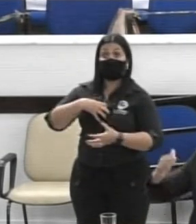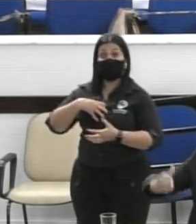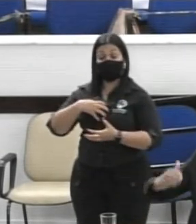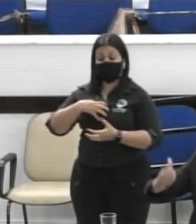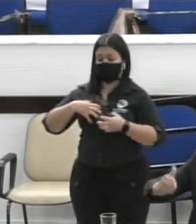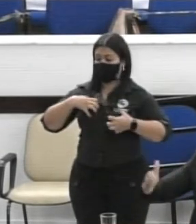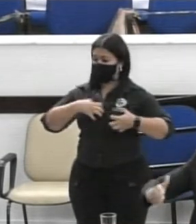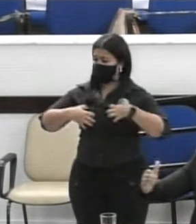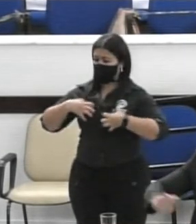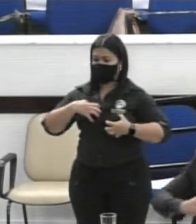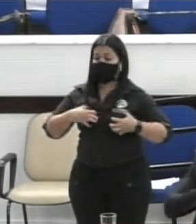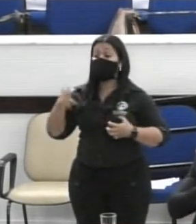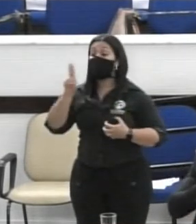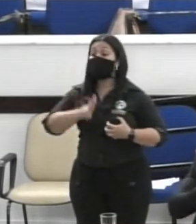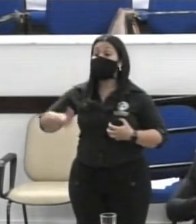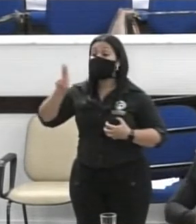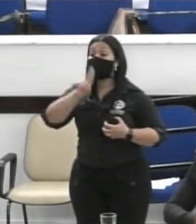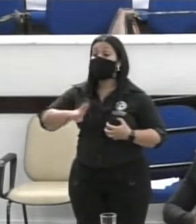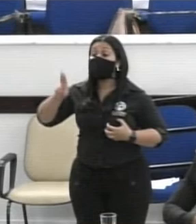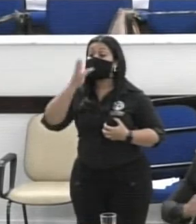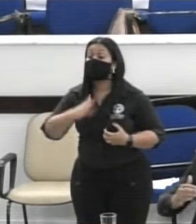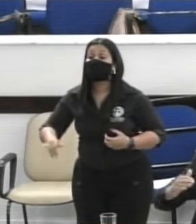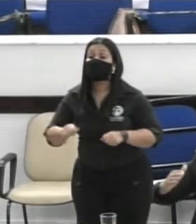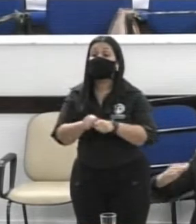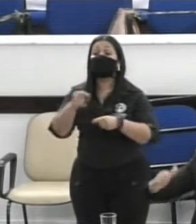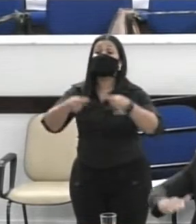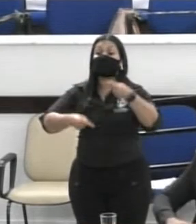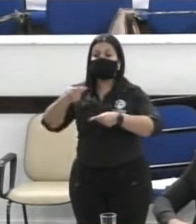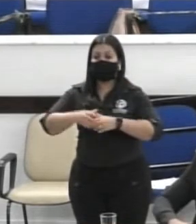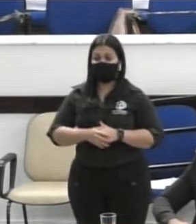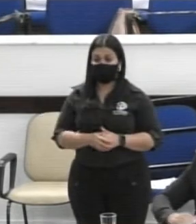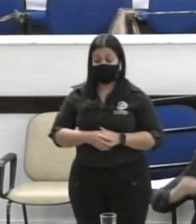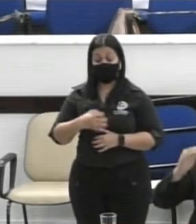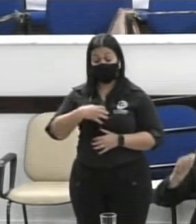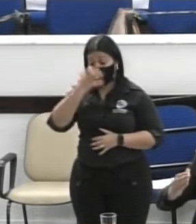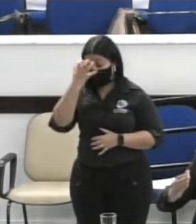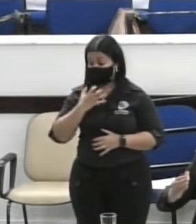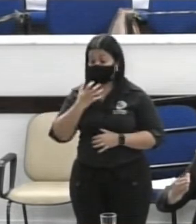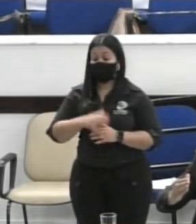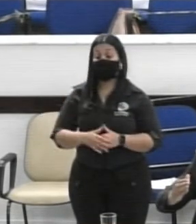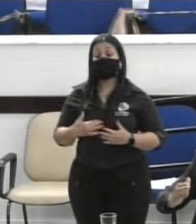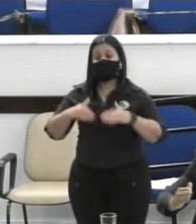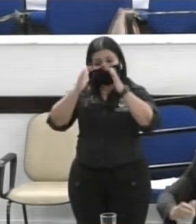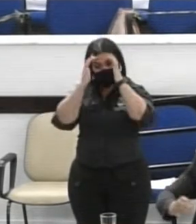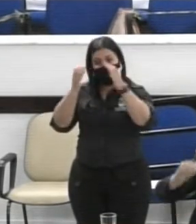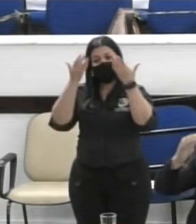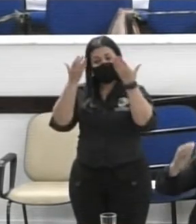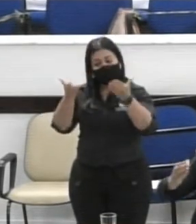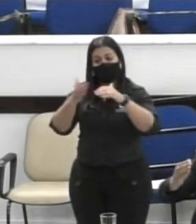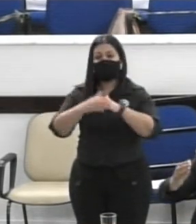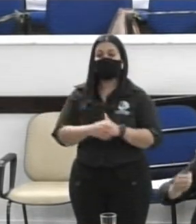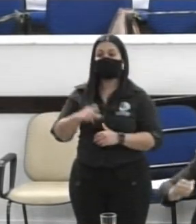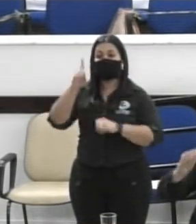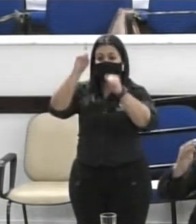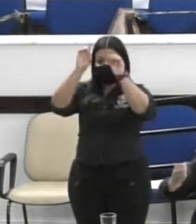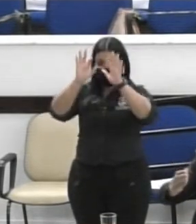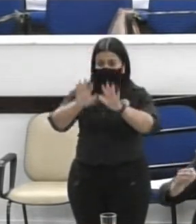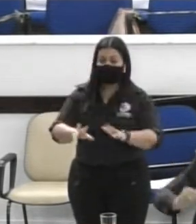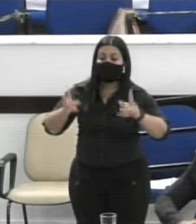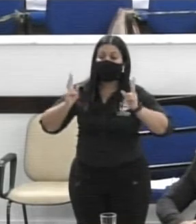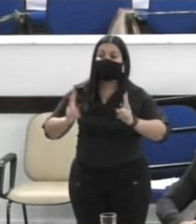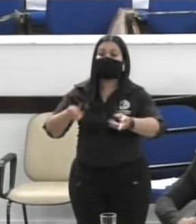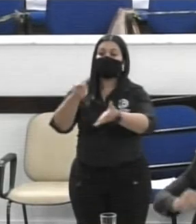usa criança para fazer politicagem. Eu chego a exaltar. Então, meu respeito total pela senhora. Que Deus abençoe e continue na